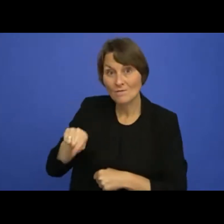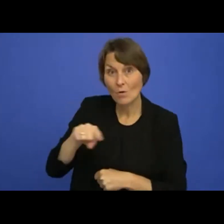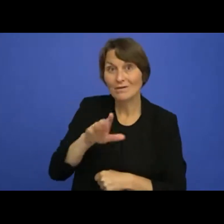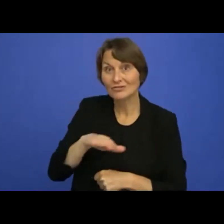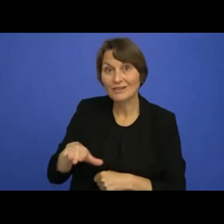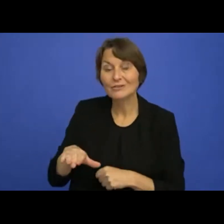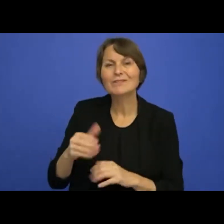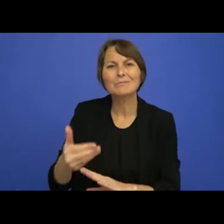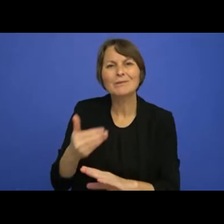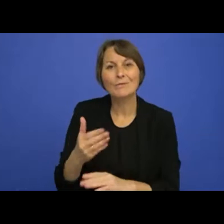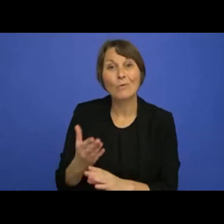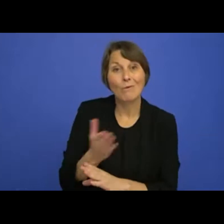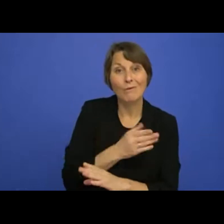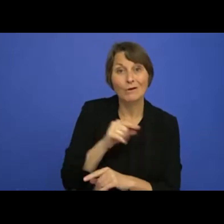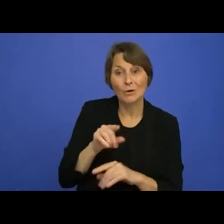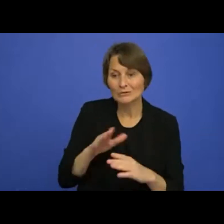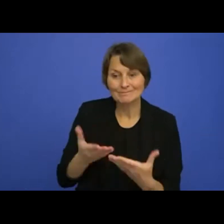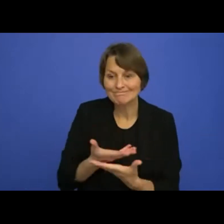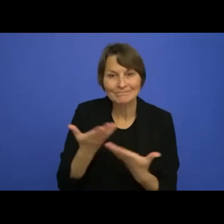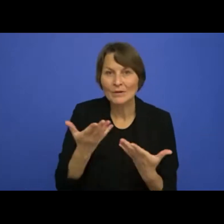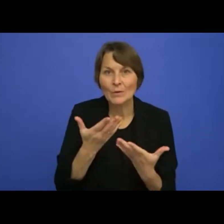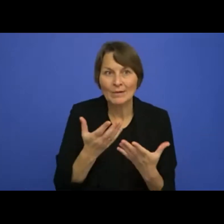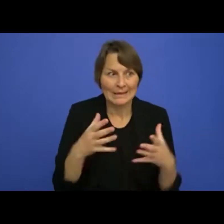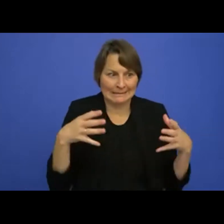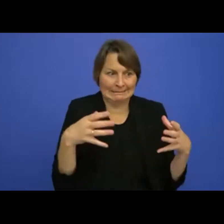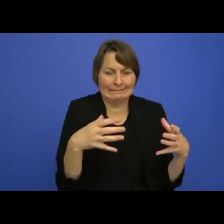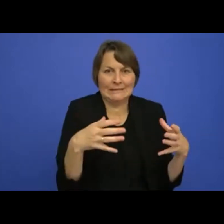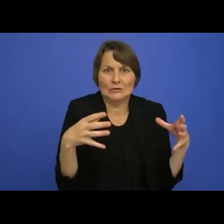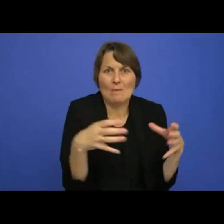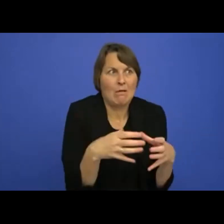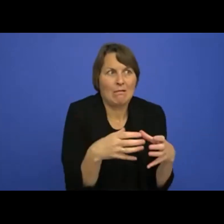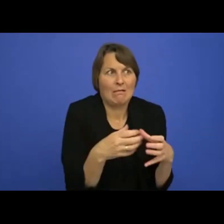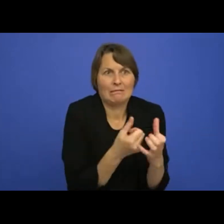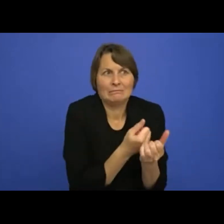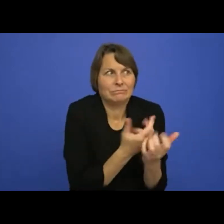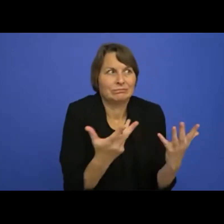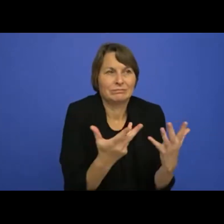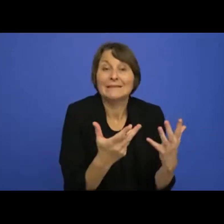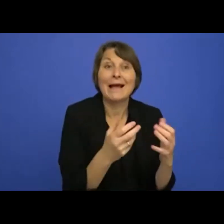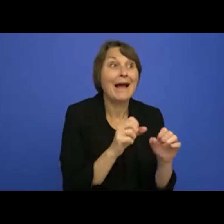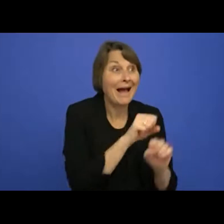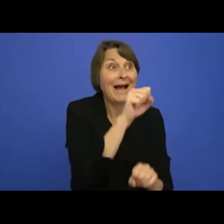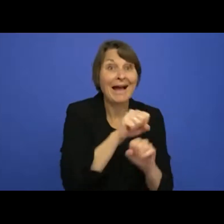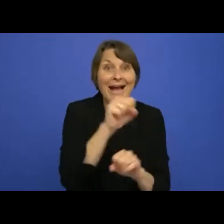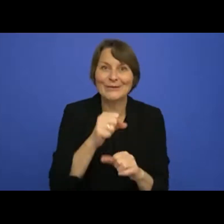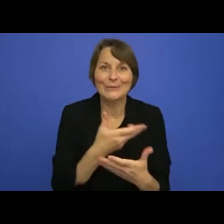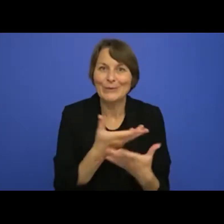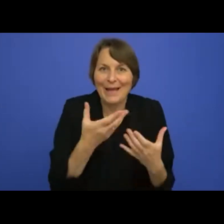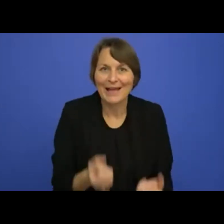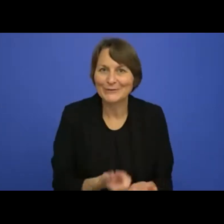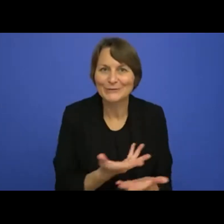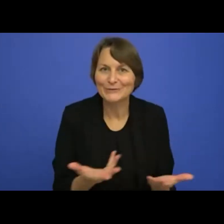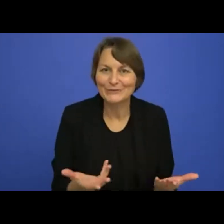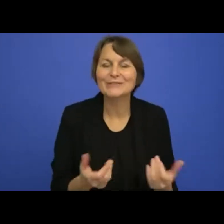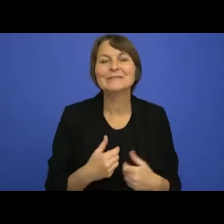notre territoire. Nous reconnaissons qu'il n'y en a pas assez. Nous avons besoin de plus d'espace, mais également de